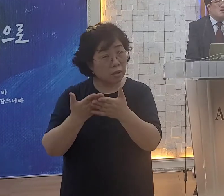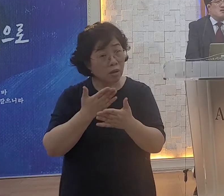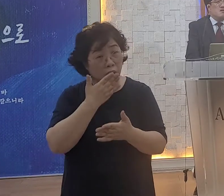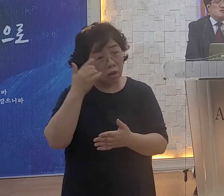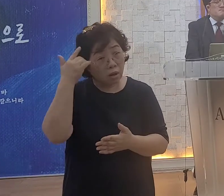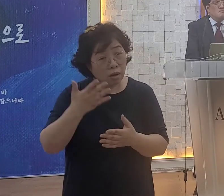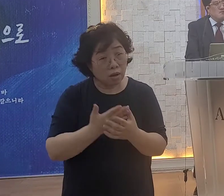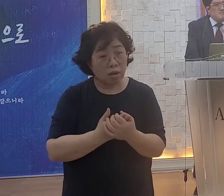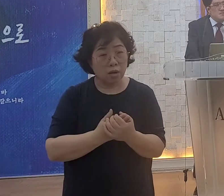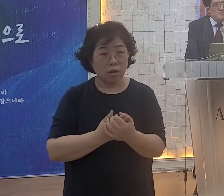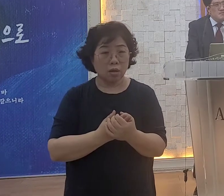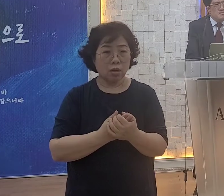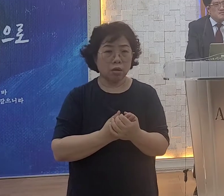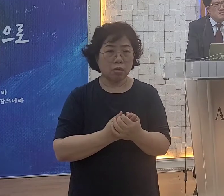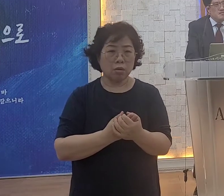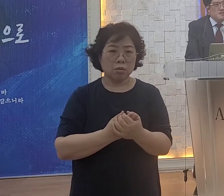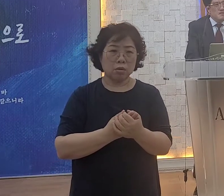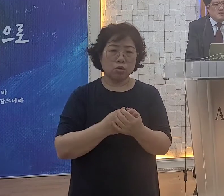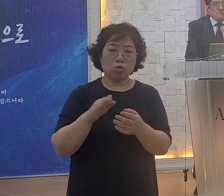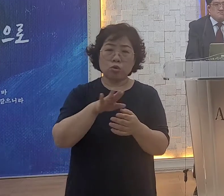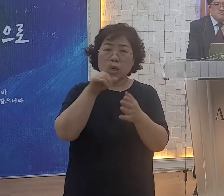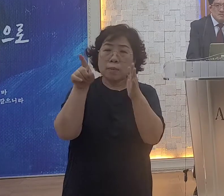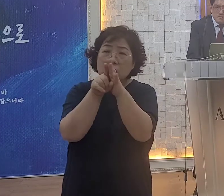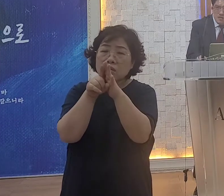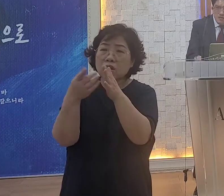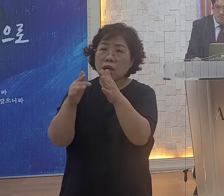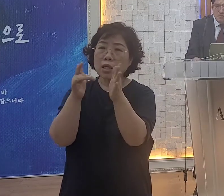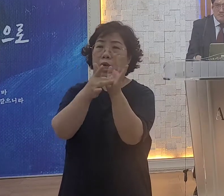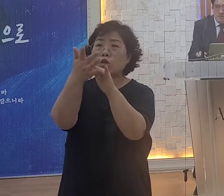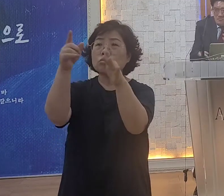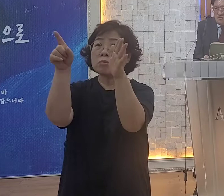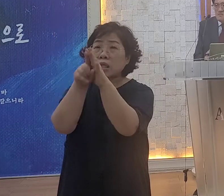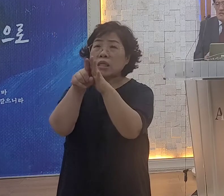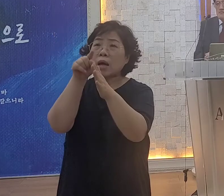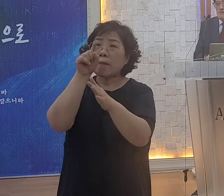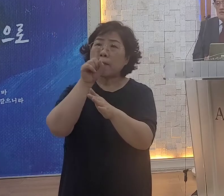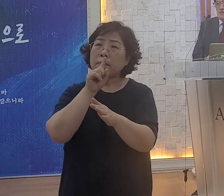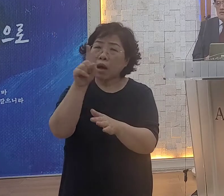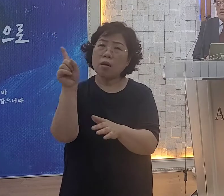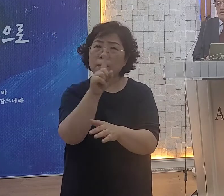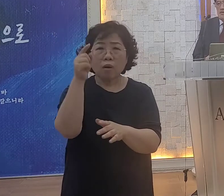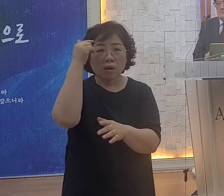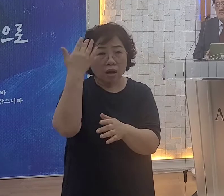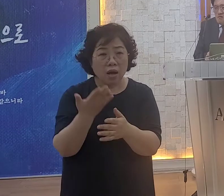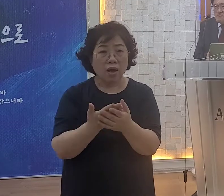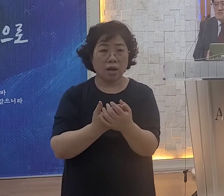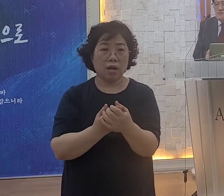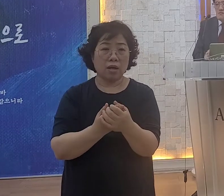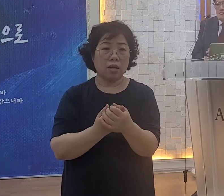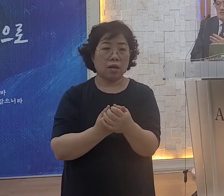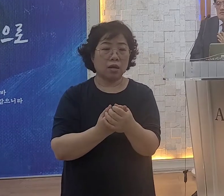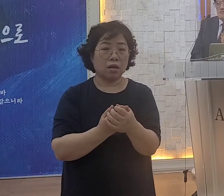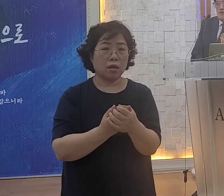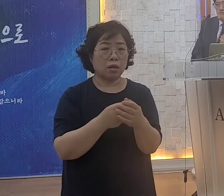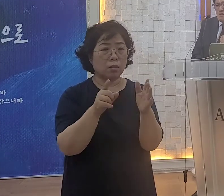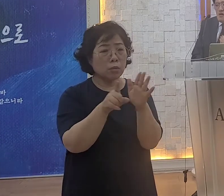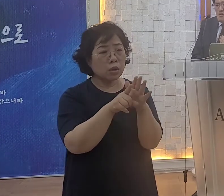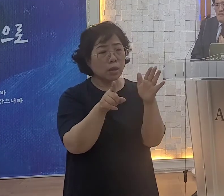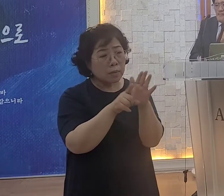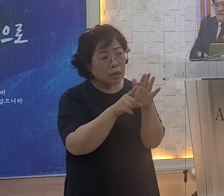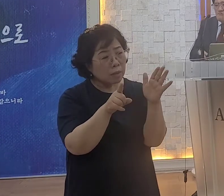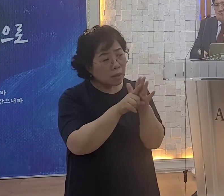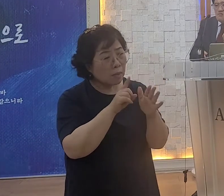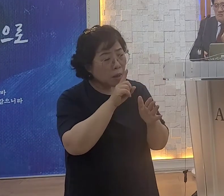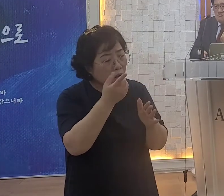있는가? 뭘 믿으면? 예수 믿는다는 게 도대체 뭘 믿는다는 거야? 뭘 믿으면 정말